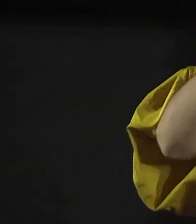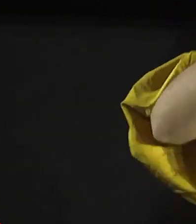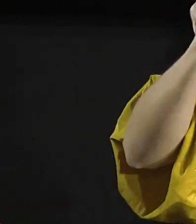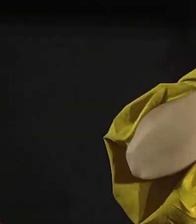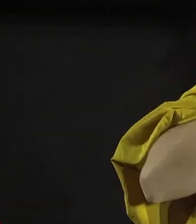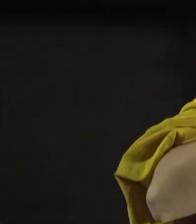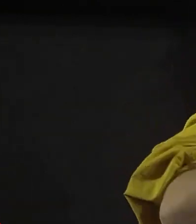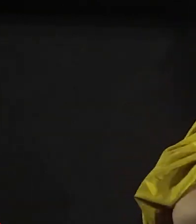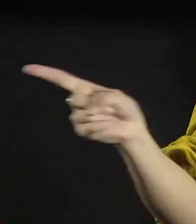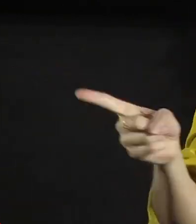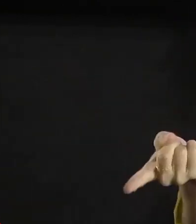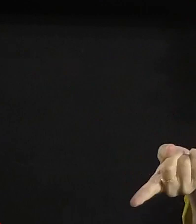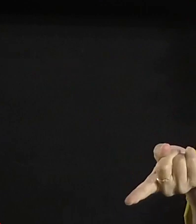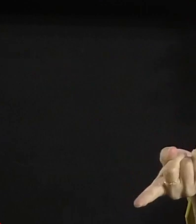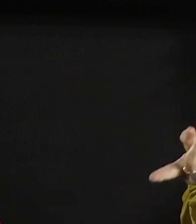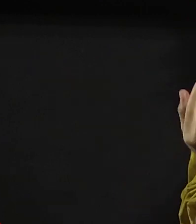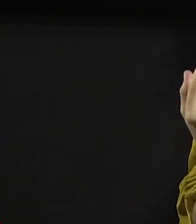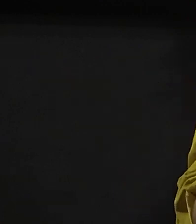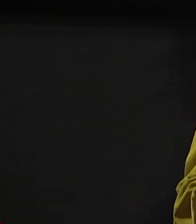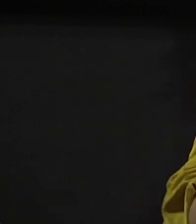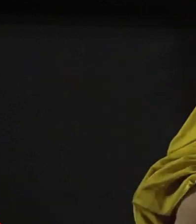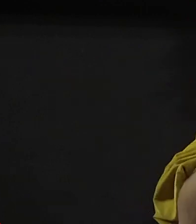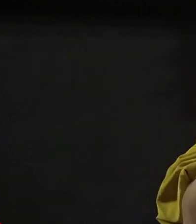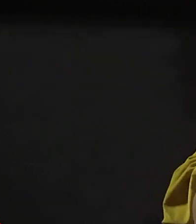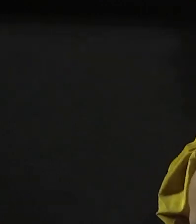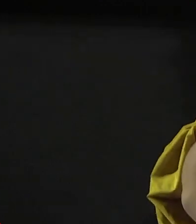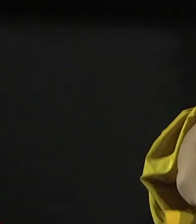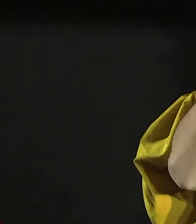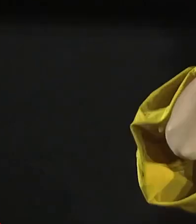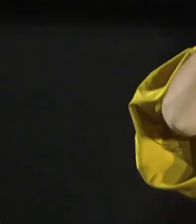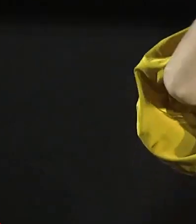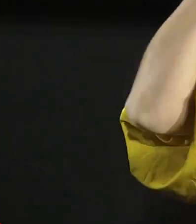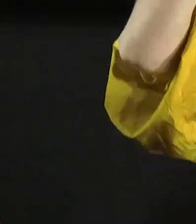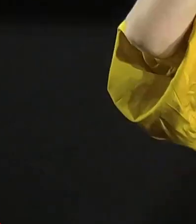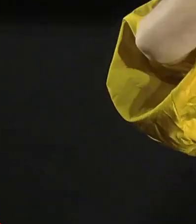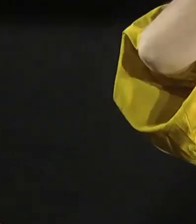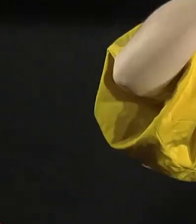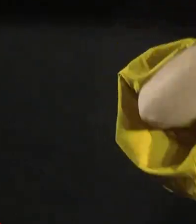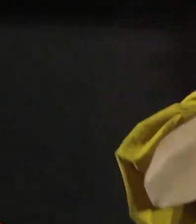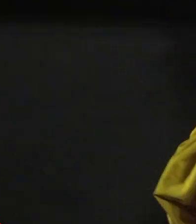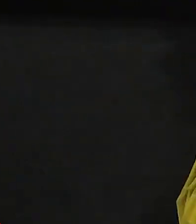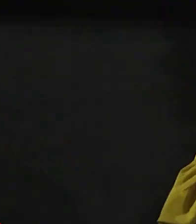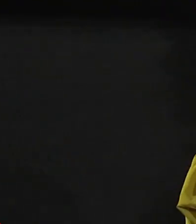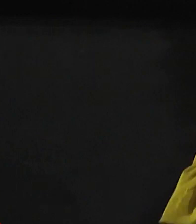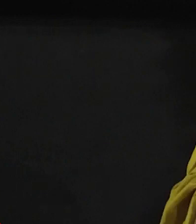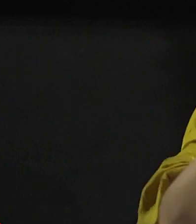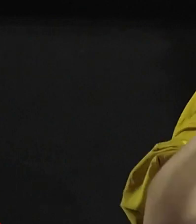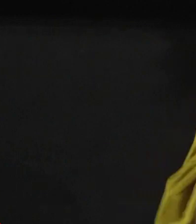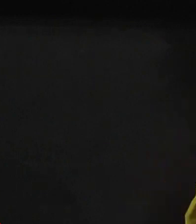imposible no había referentes personas sordas que se dedicaran a eso entonces yo dije Vamos Olvídalo olvídalo Ángela y también